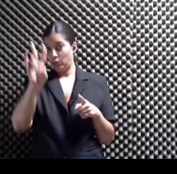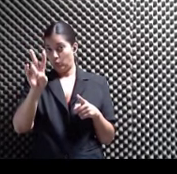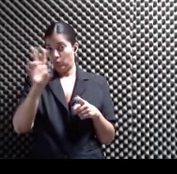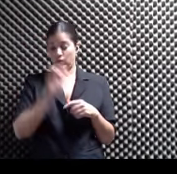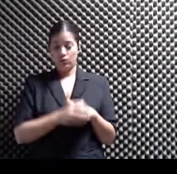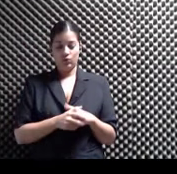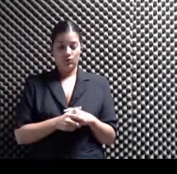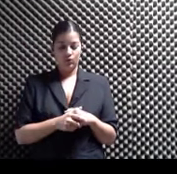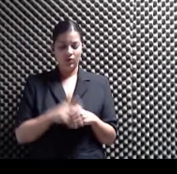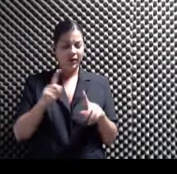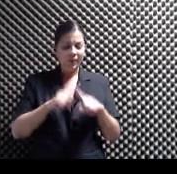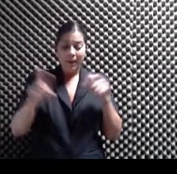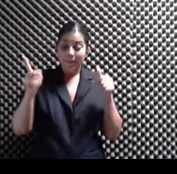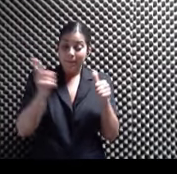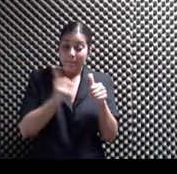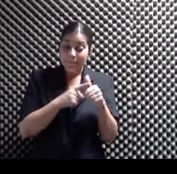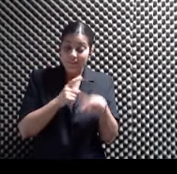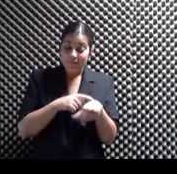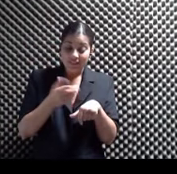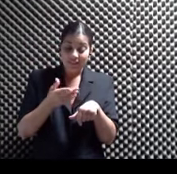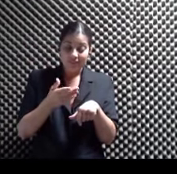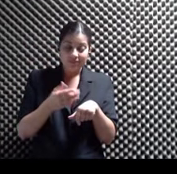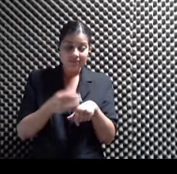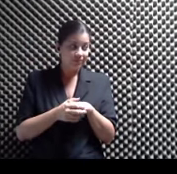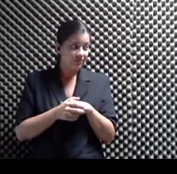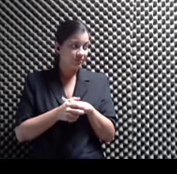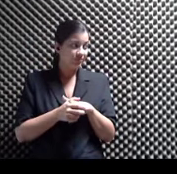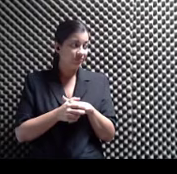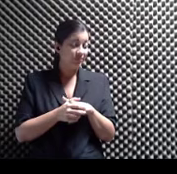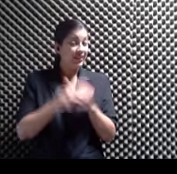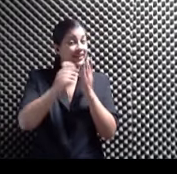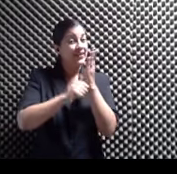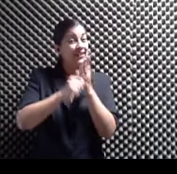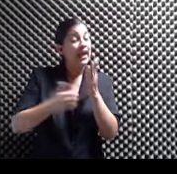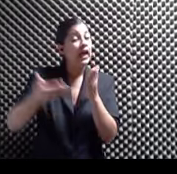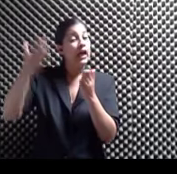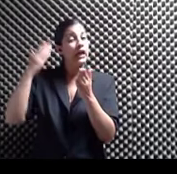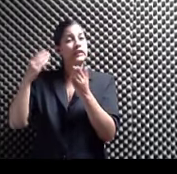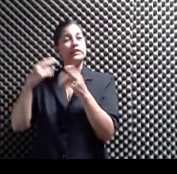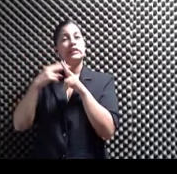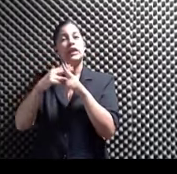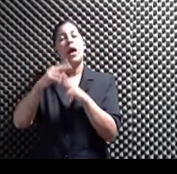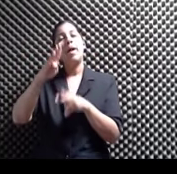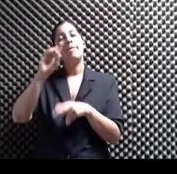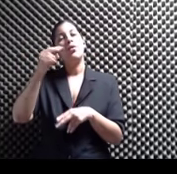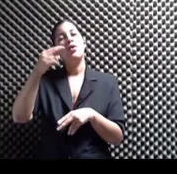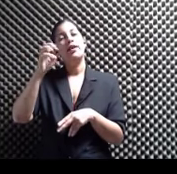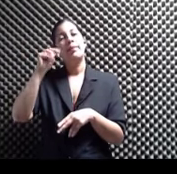experimento inicial fue porque había una que anterior que era Bohemia, y en esa Bohemia habían